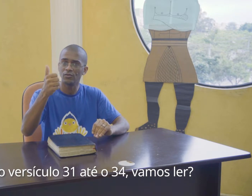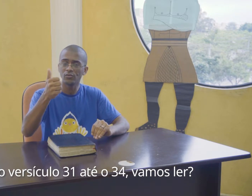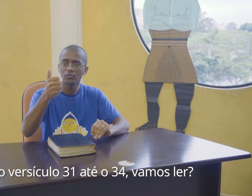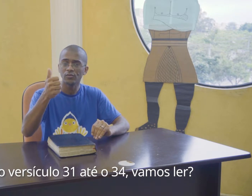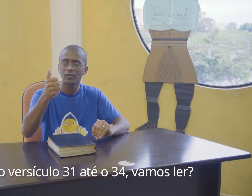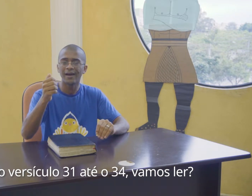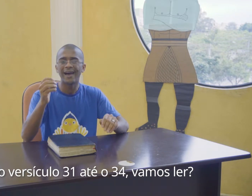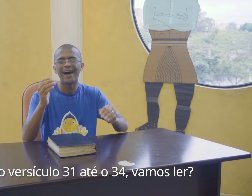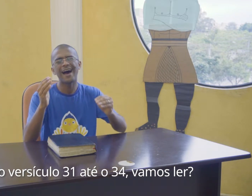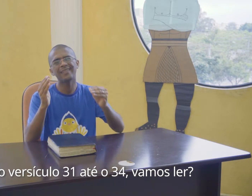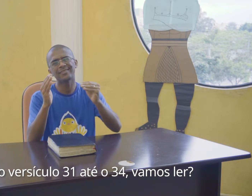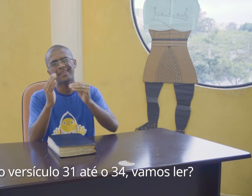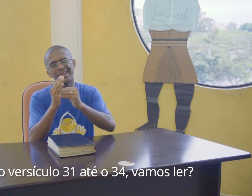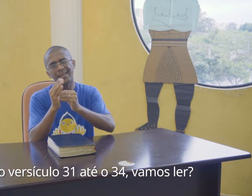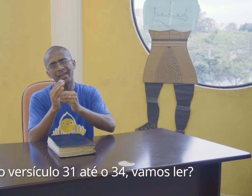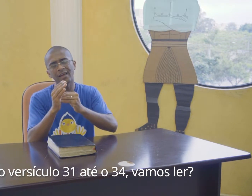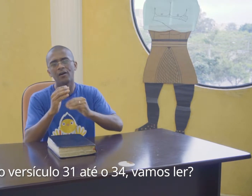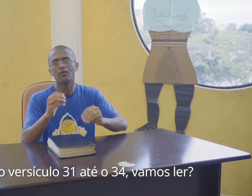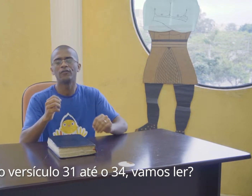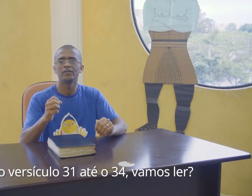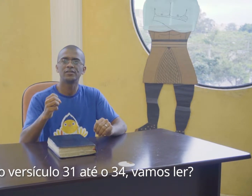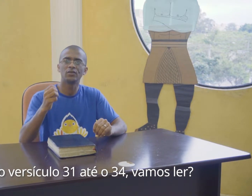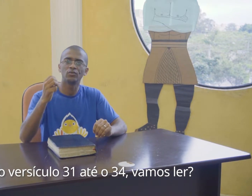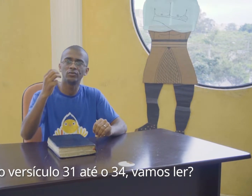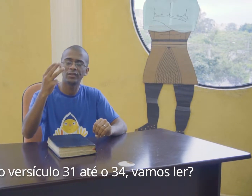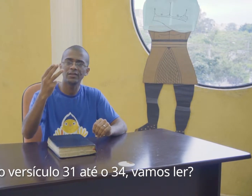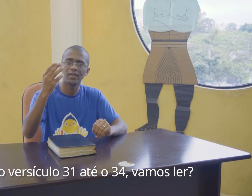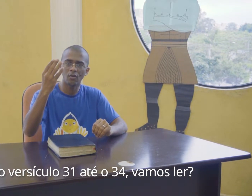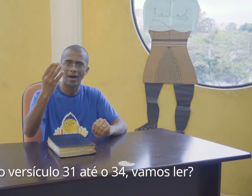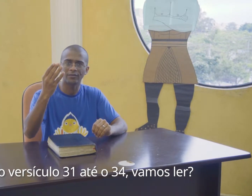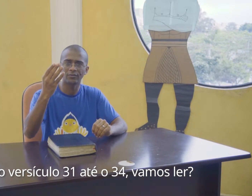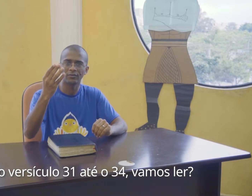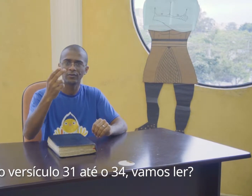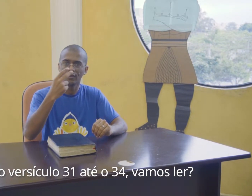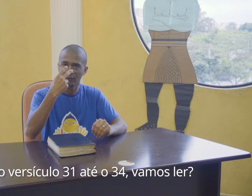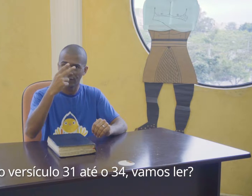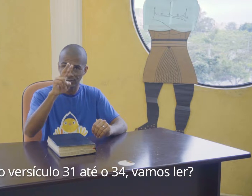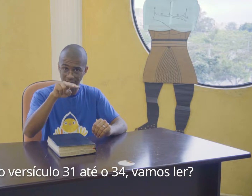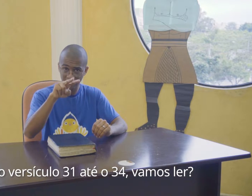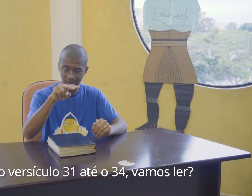31 até o versículo 34. Vamos ler?